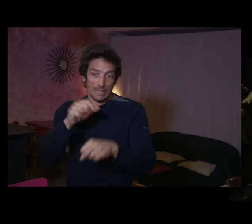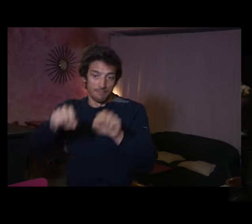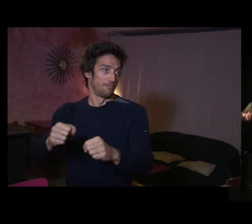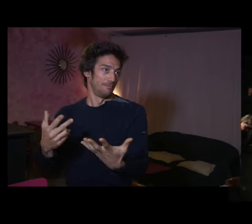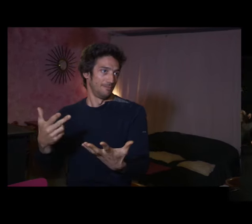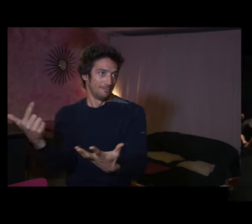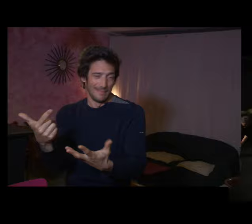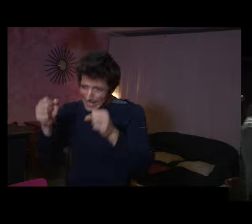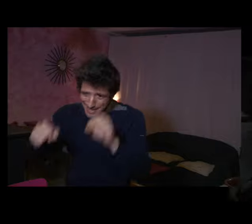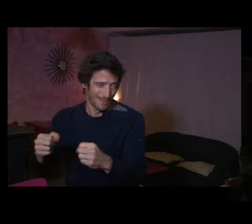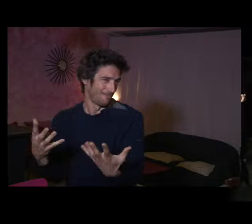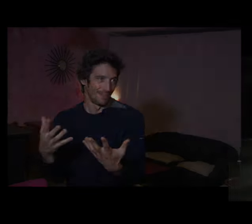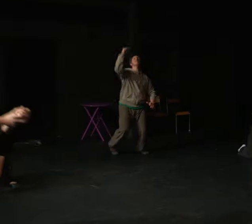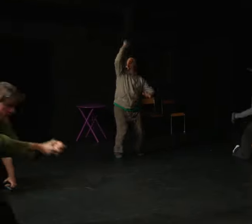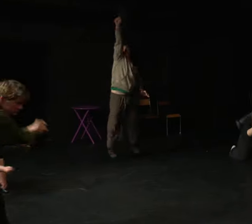entendants.